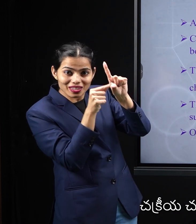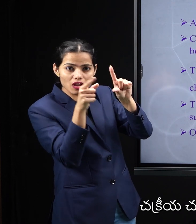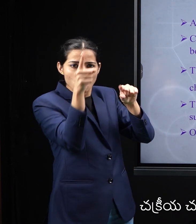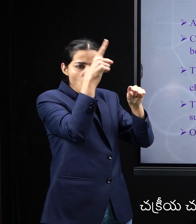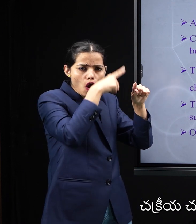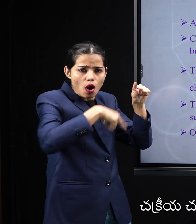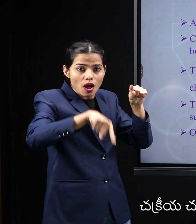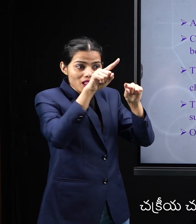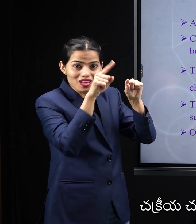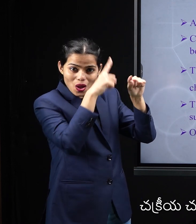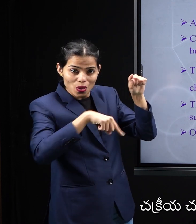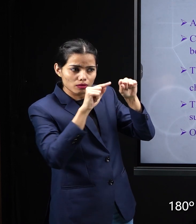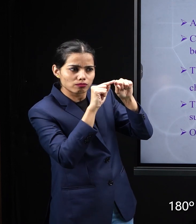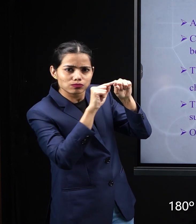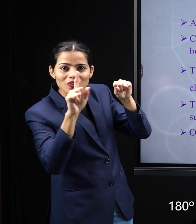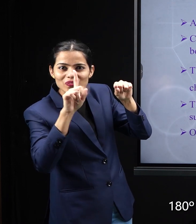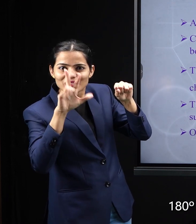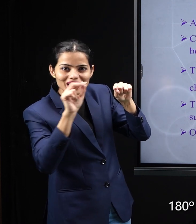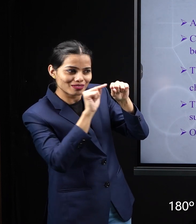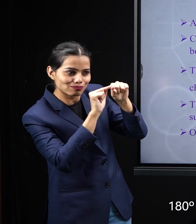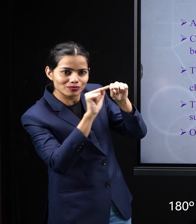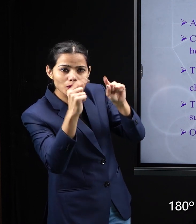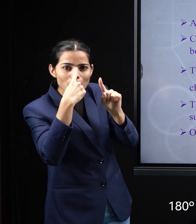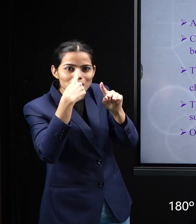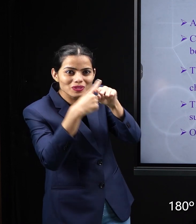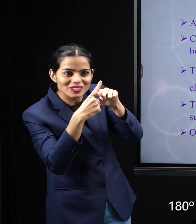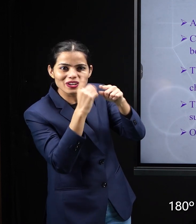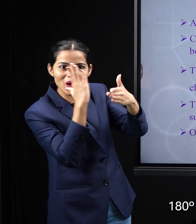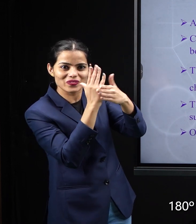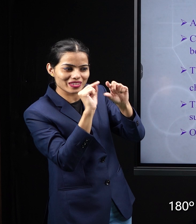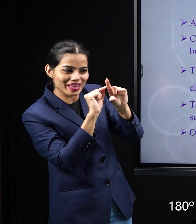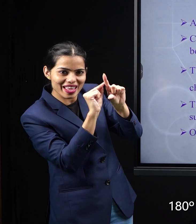చతుర్భుజంలోని వ్యతిరేక కోణాలు 180 డిగ్రీలు మొత్తాన్ని కలిగి ఉంటాయి.